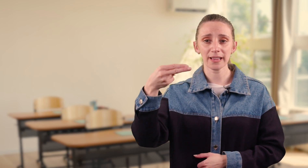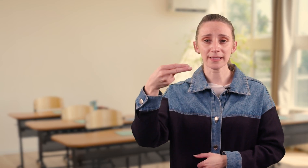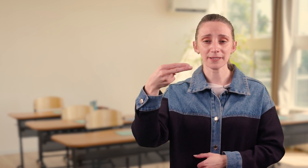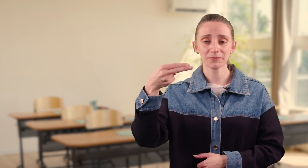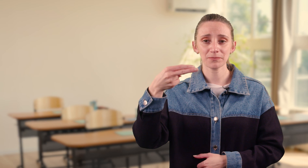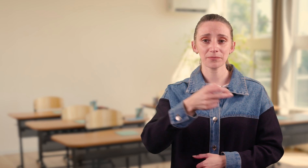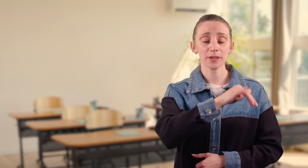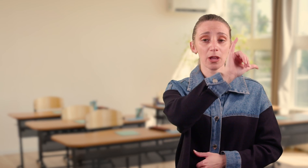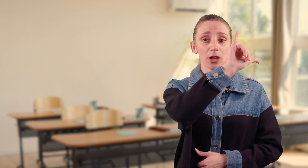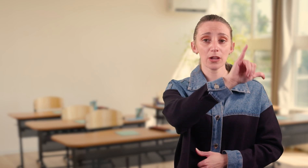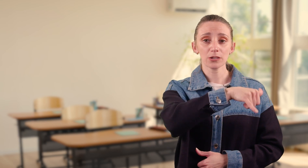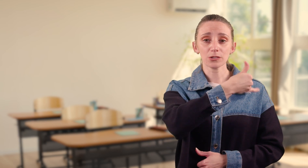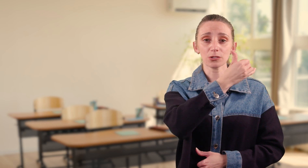J-O-R-D-A-N.